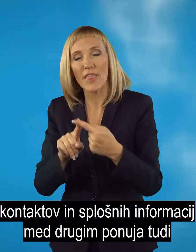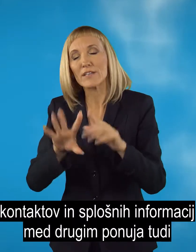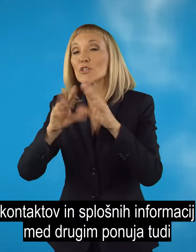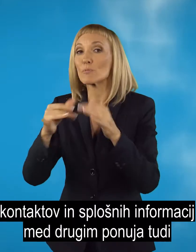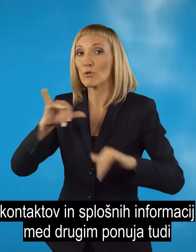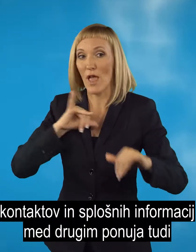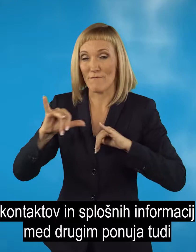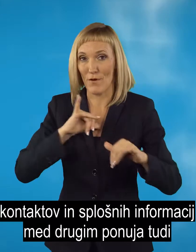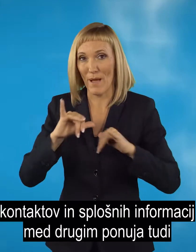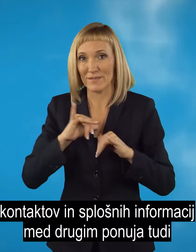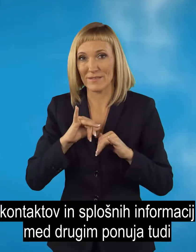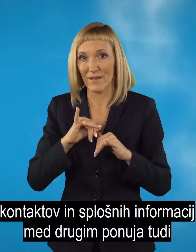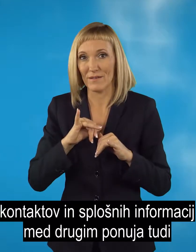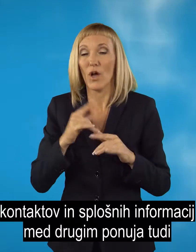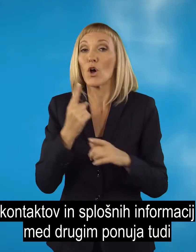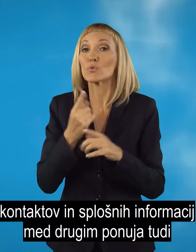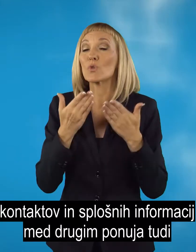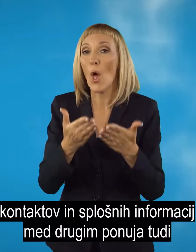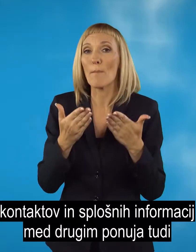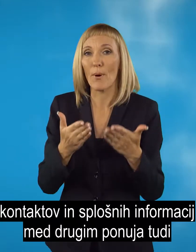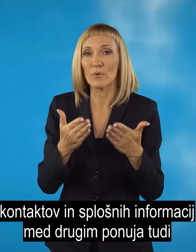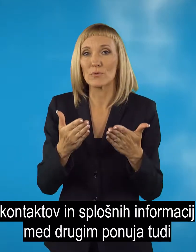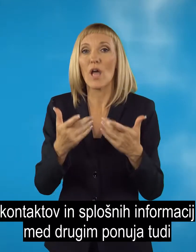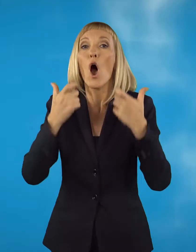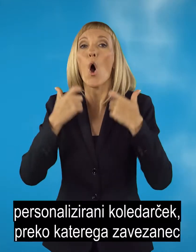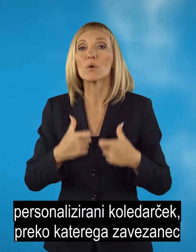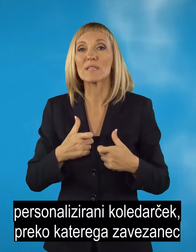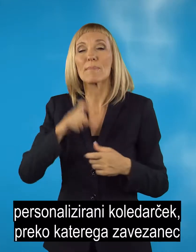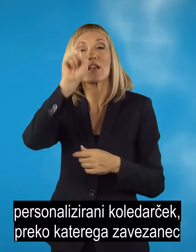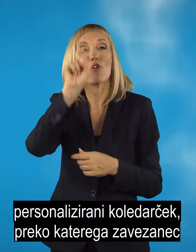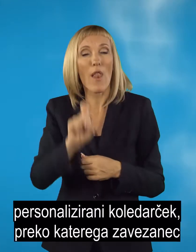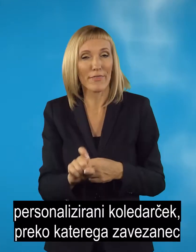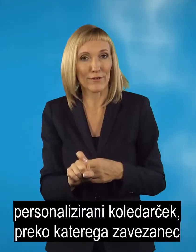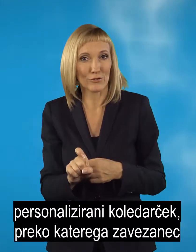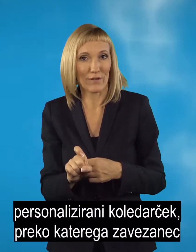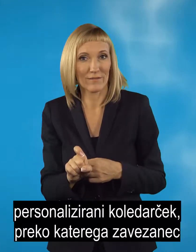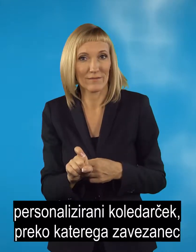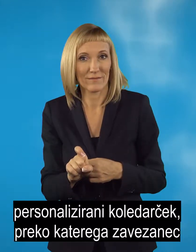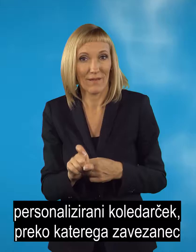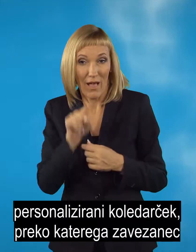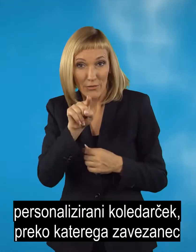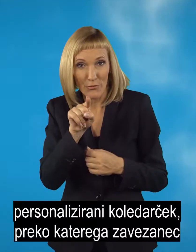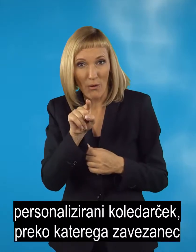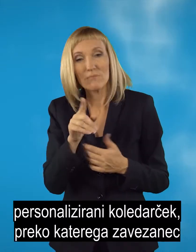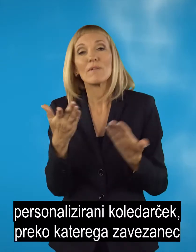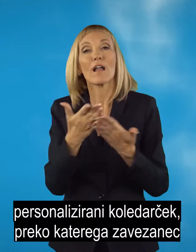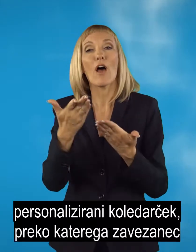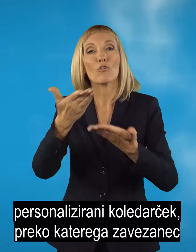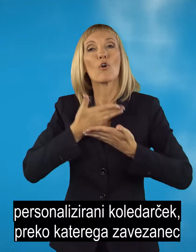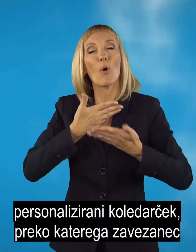in splošnih informacij, med drugim ponuja tudi personalizirani koledarček, preko katerega zavezanec